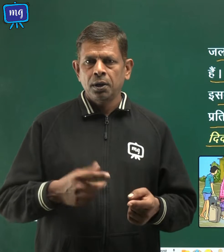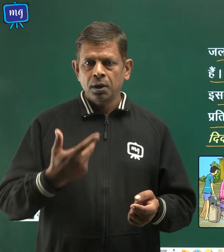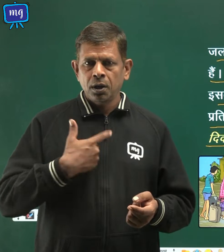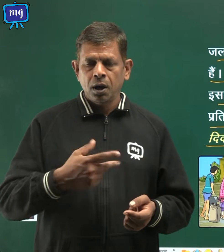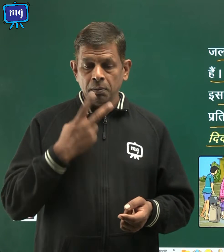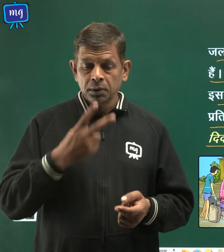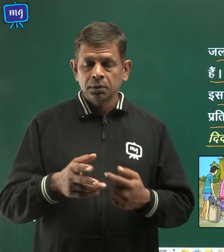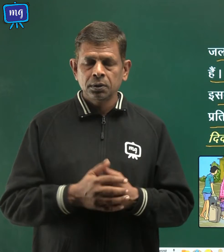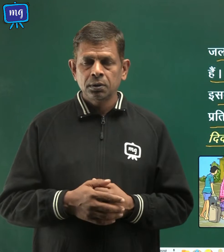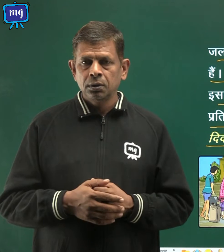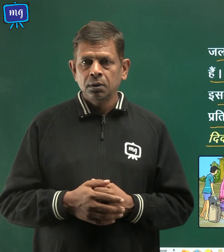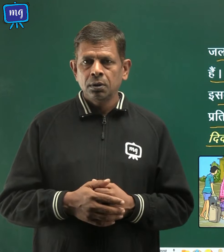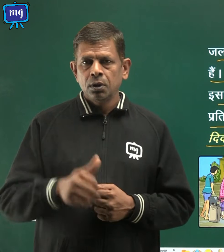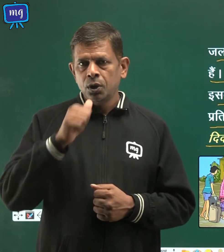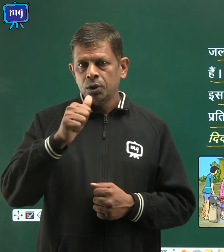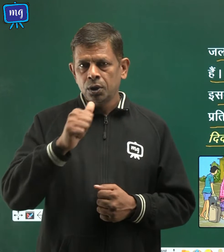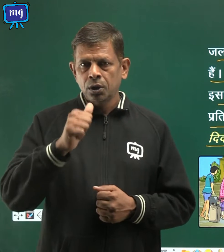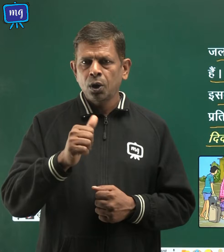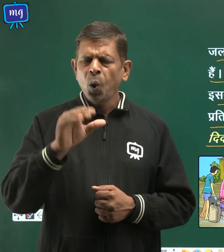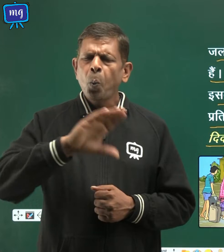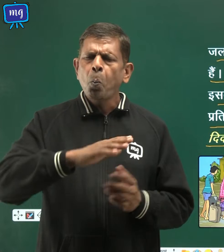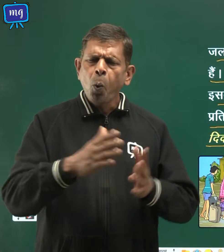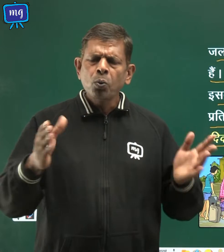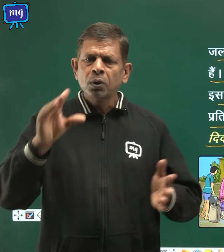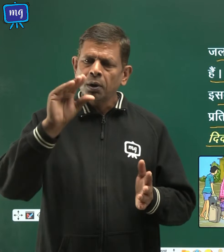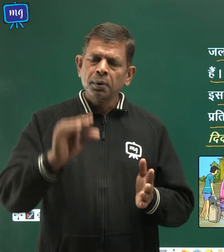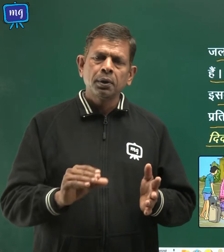हैं कि जल की बहुत कमी है।